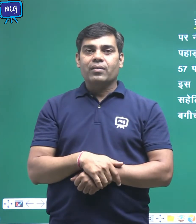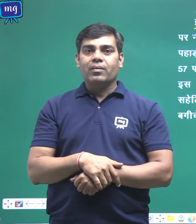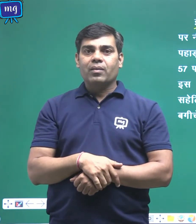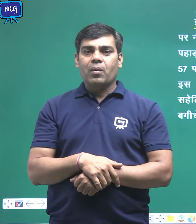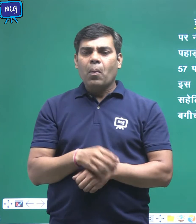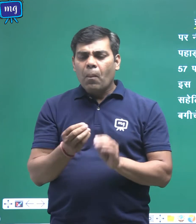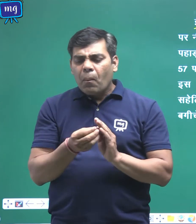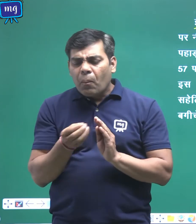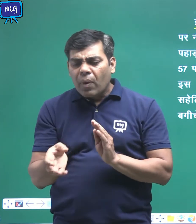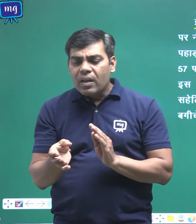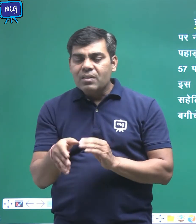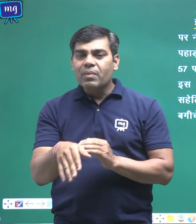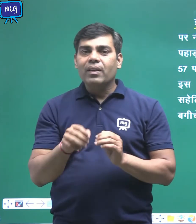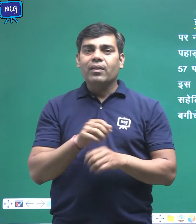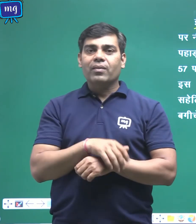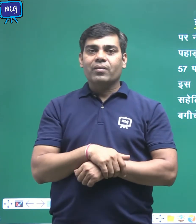पास में